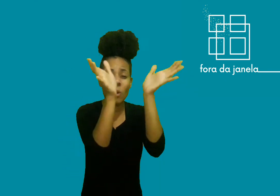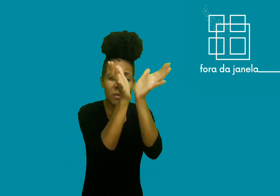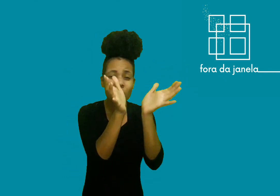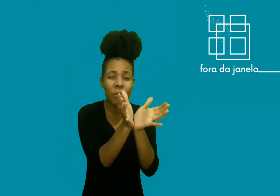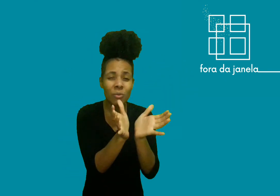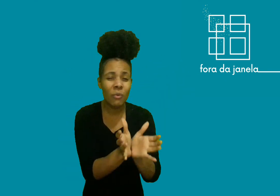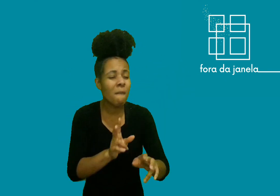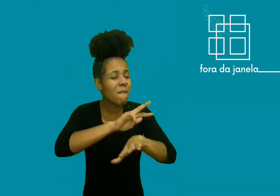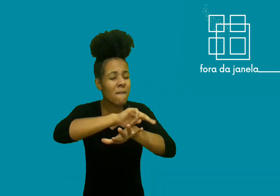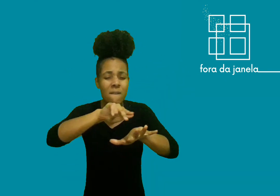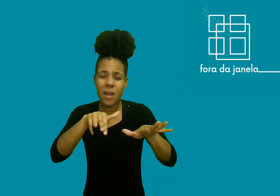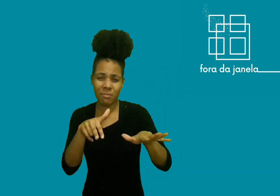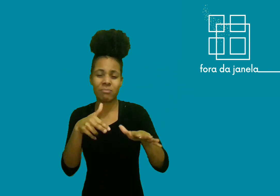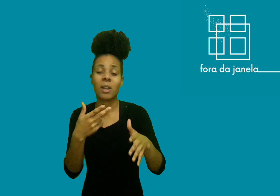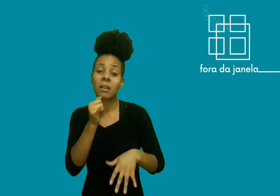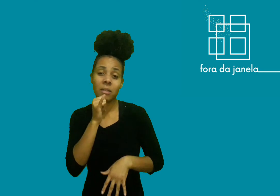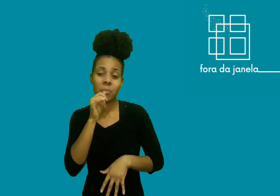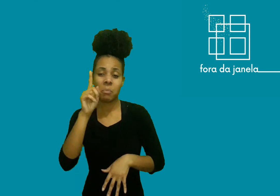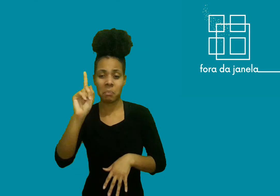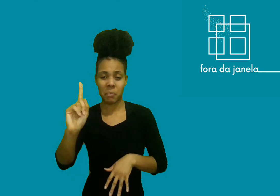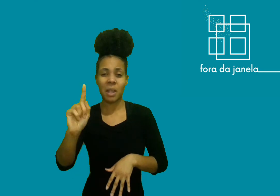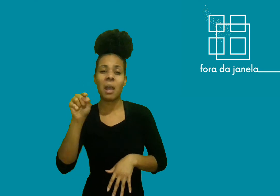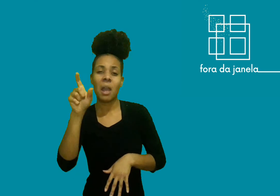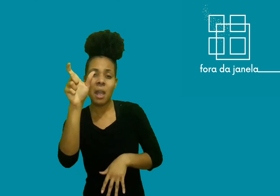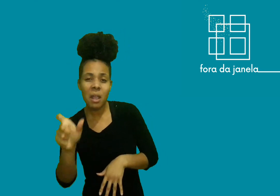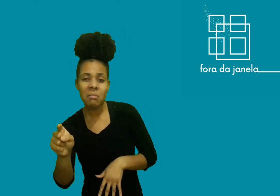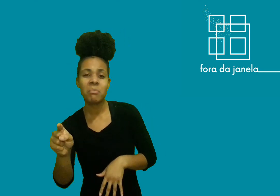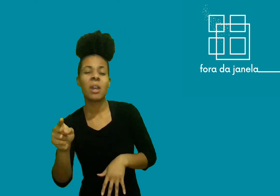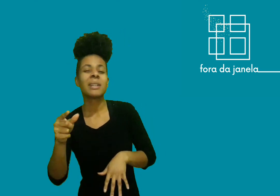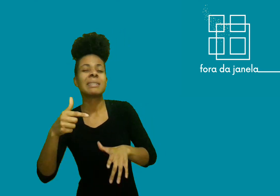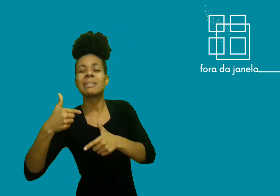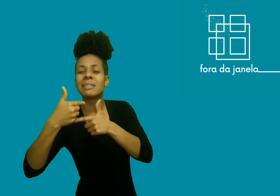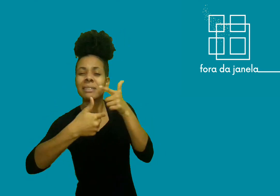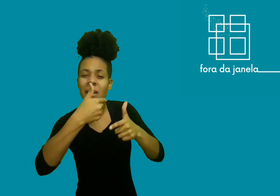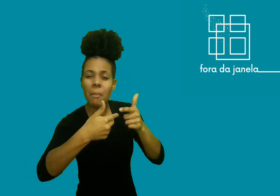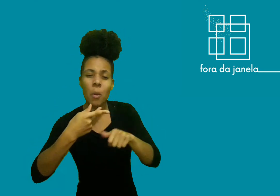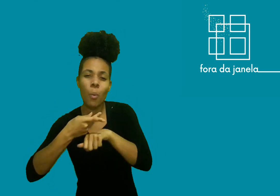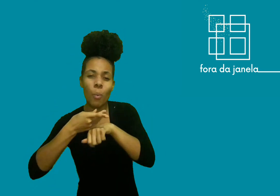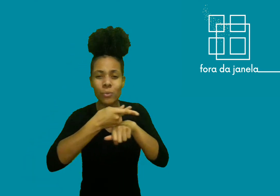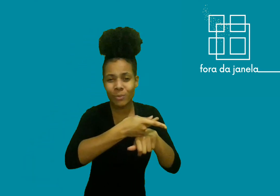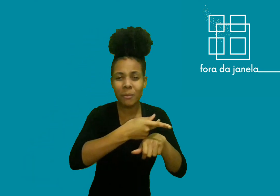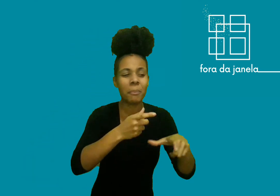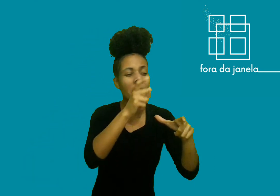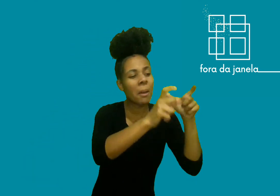de achar que fulano, ciclano ou enfim, que os outros sujeitos não são capazes, né?